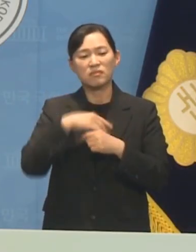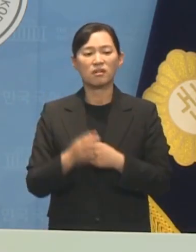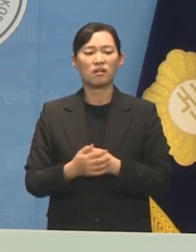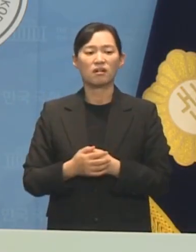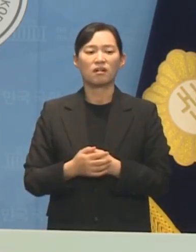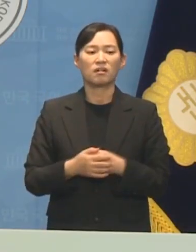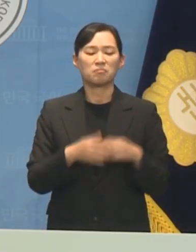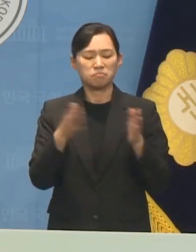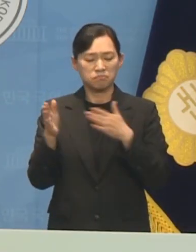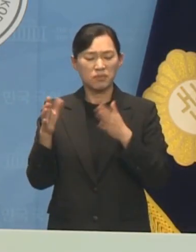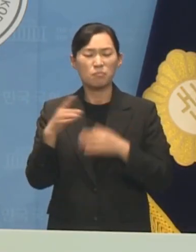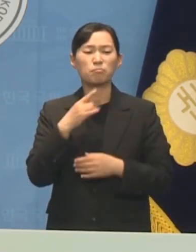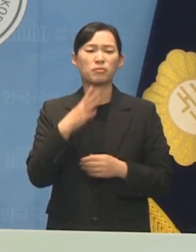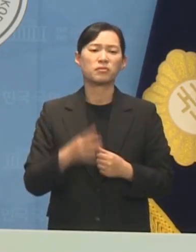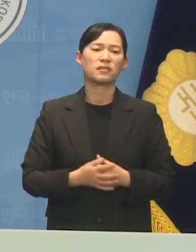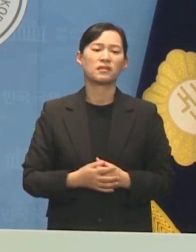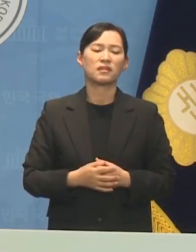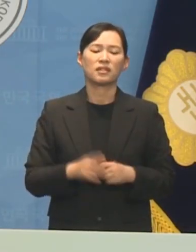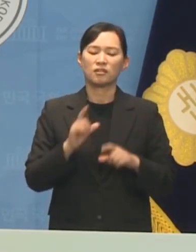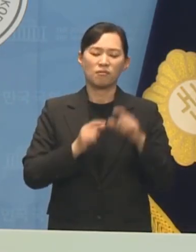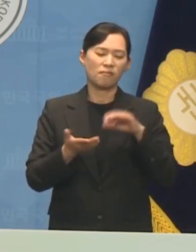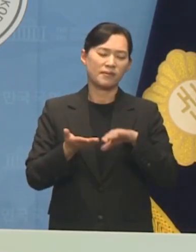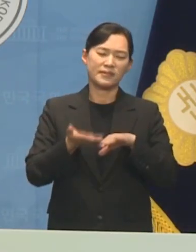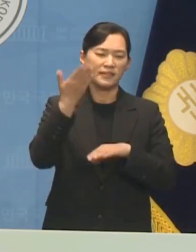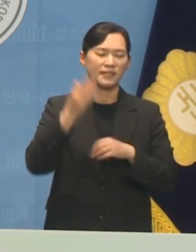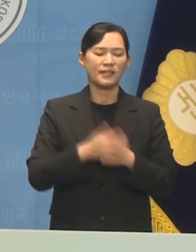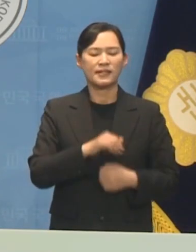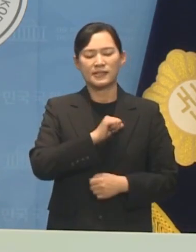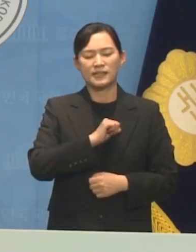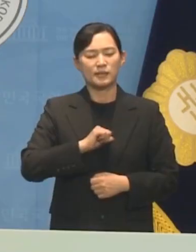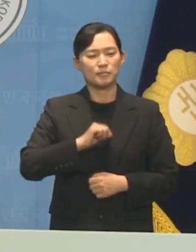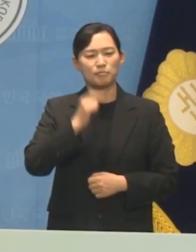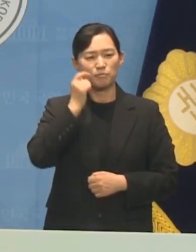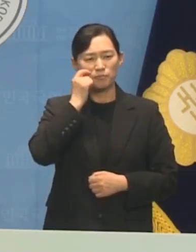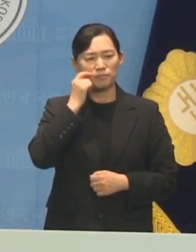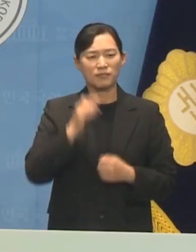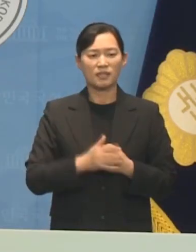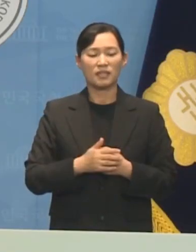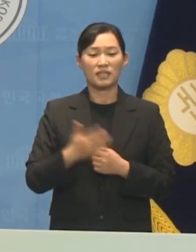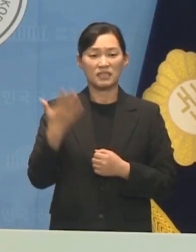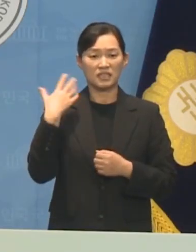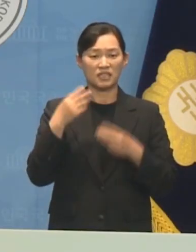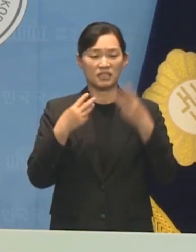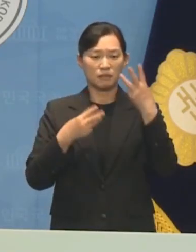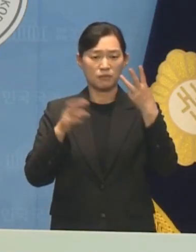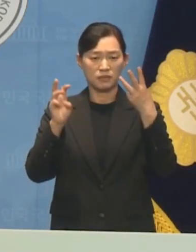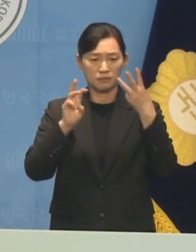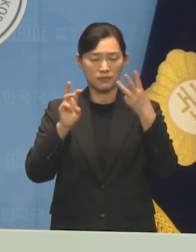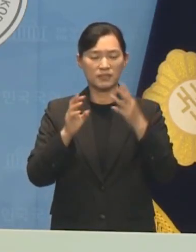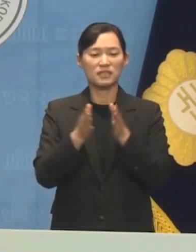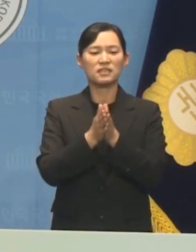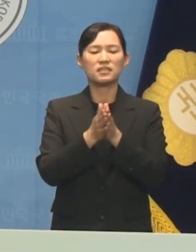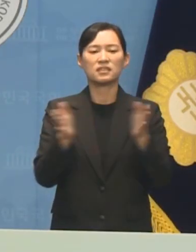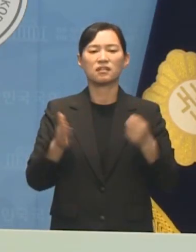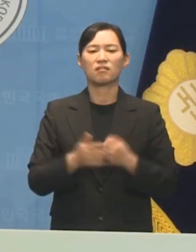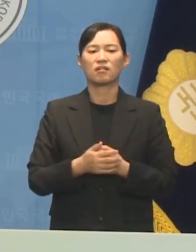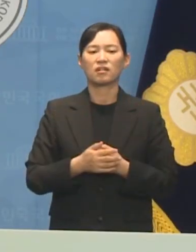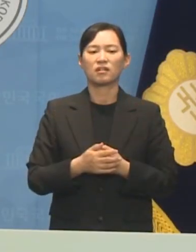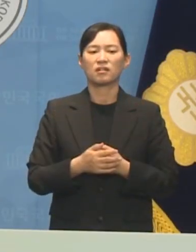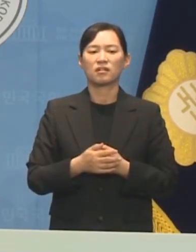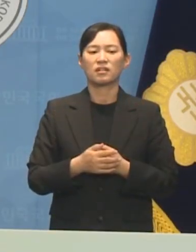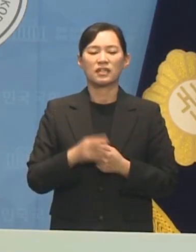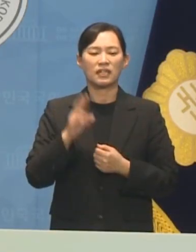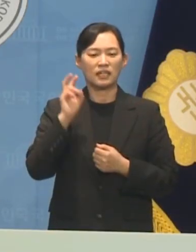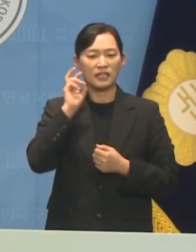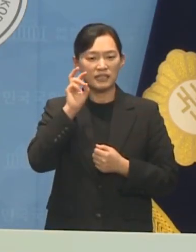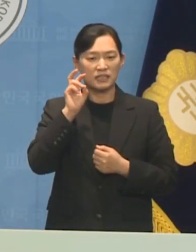때워올 뿐이었습니다. 이에 더 이상 참을 수 없었던 저희는 지난 3월 31일을 시작으로 지난